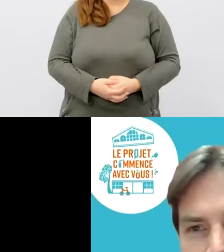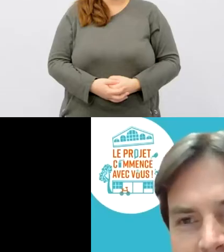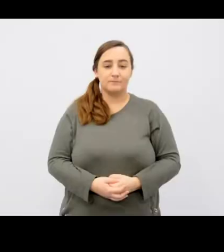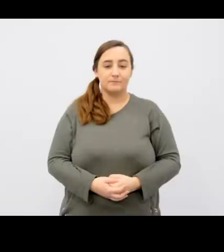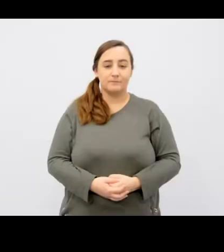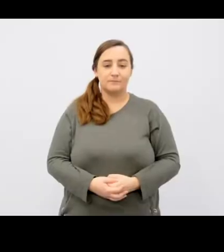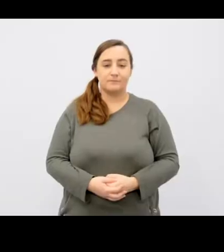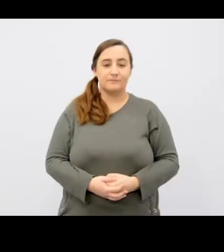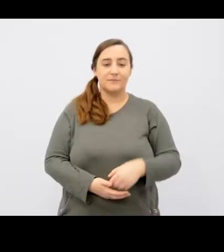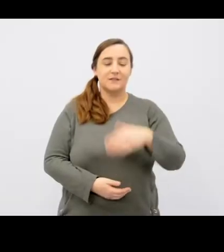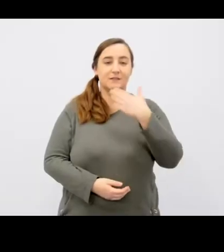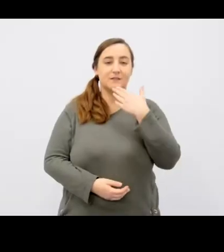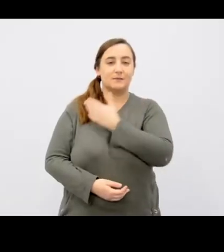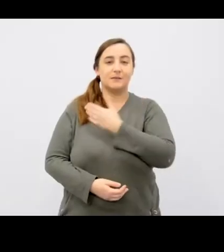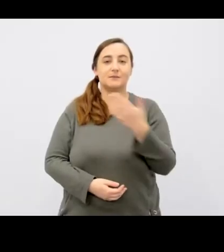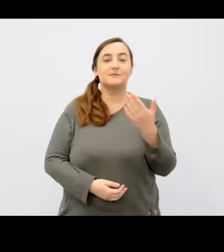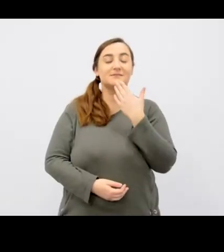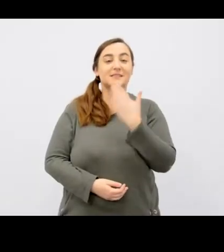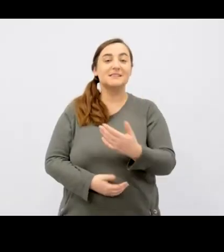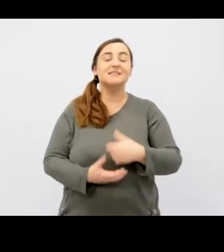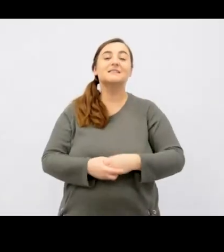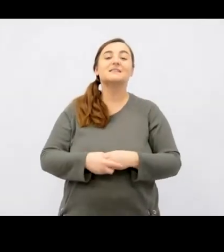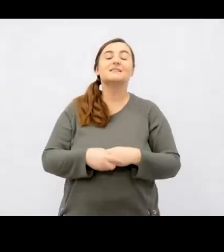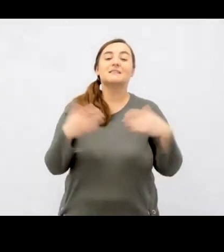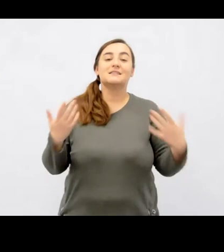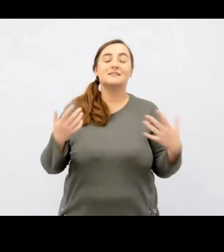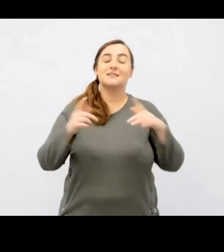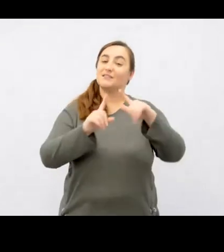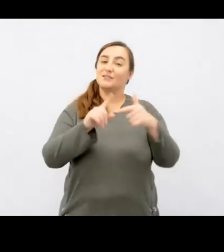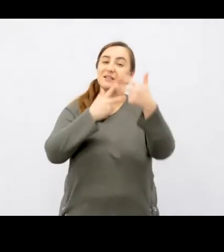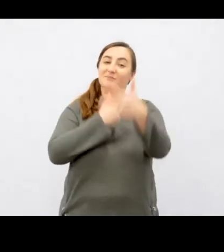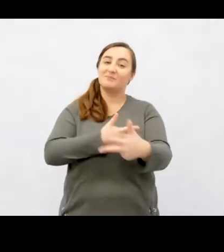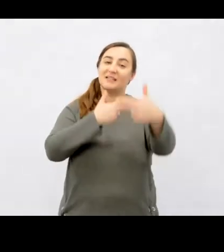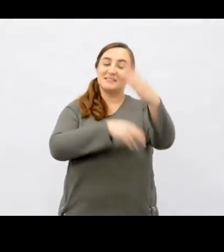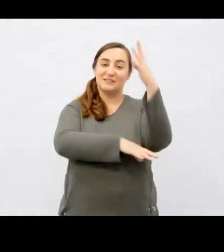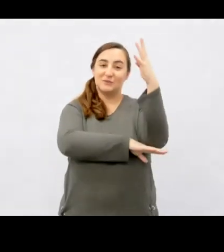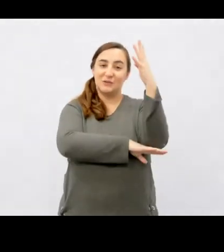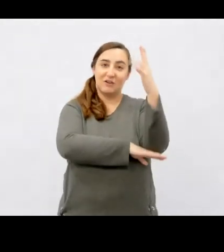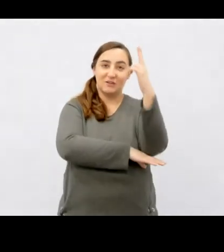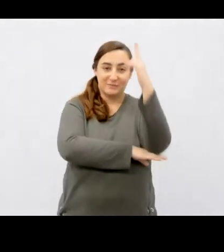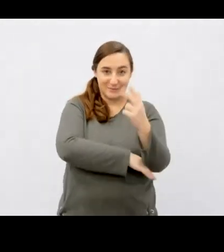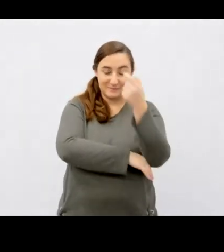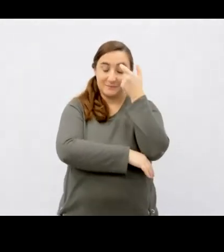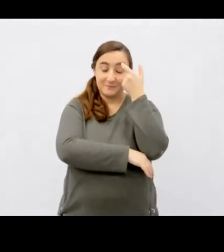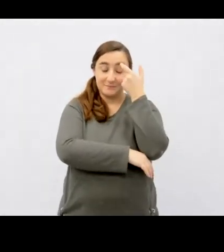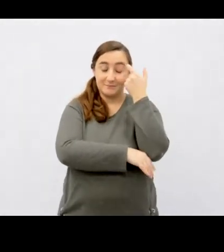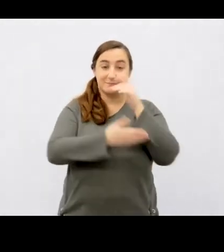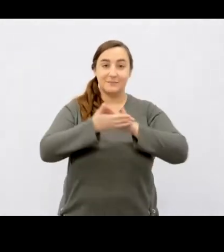Merci. Donc, nous entamons cette deuxième partie de la conférence qui va